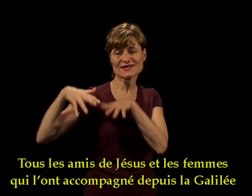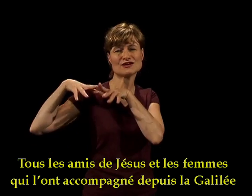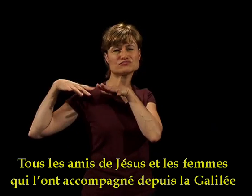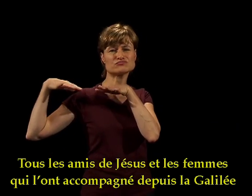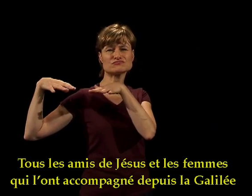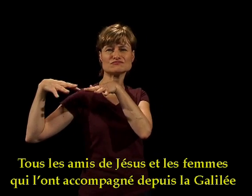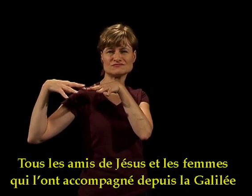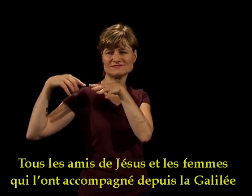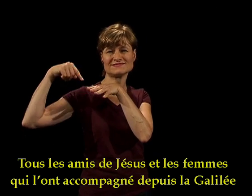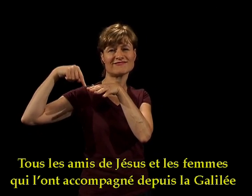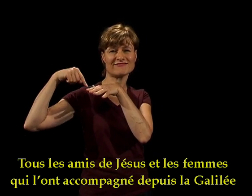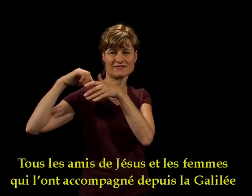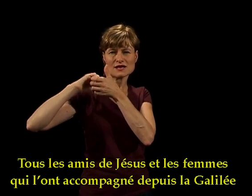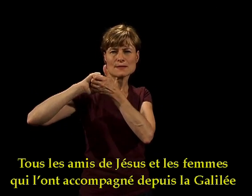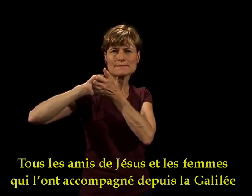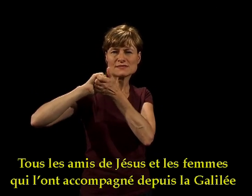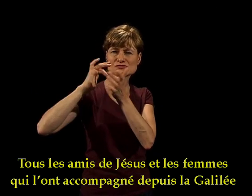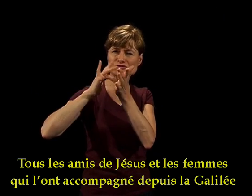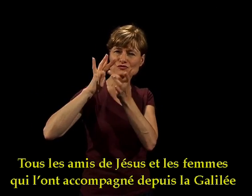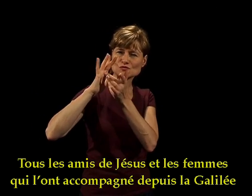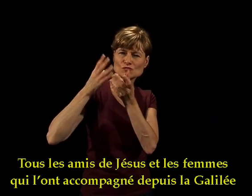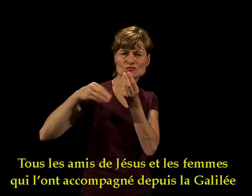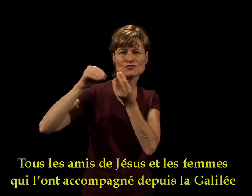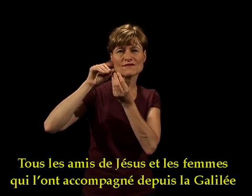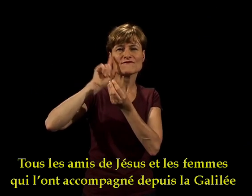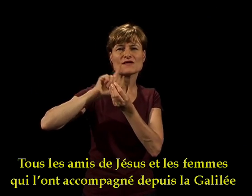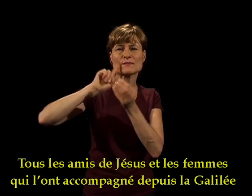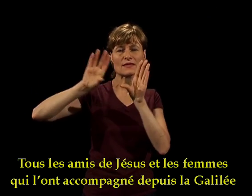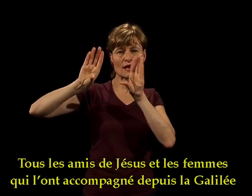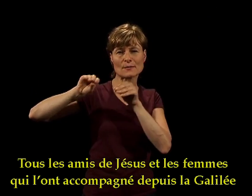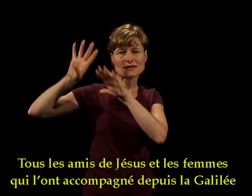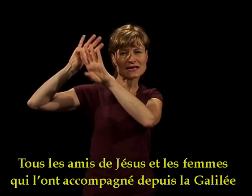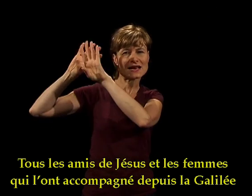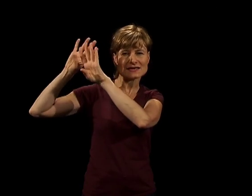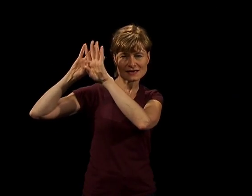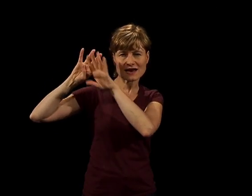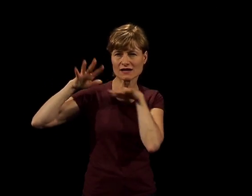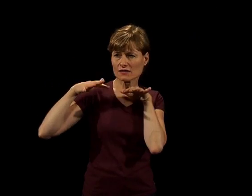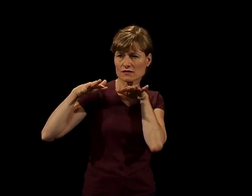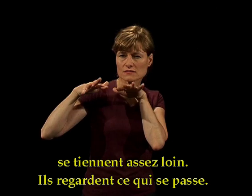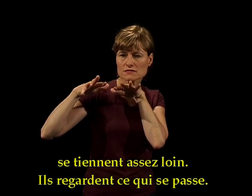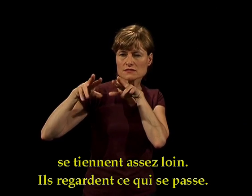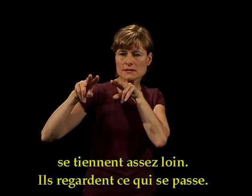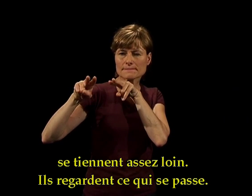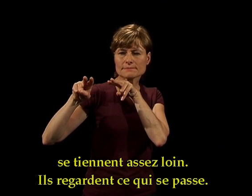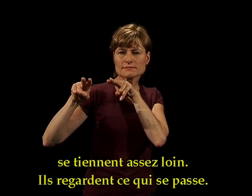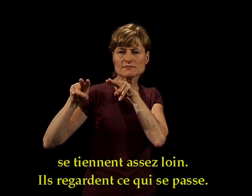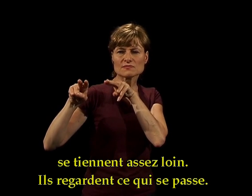Tous les amis de Jésus et les femmes qui l'ont accompagné depuis la Galilée se tiennent assez loin. Ils